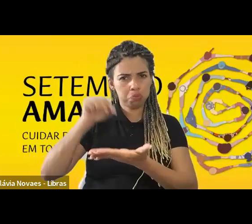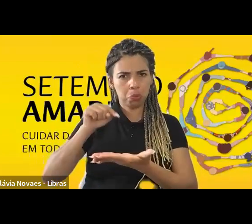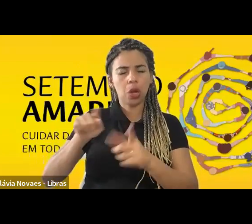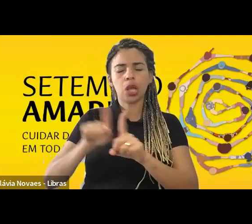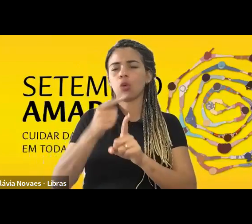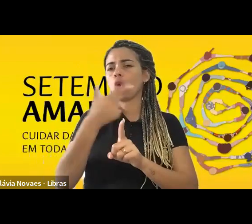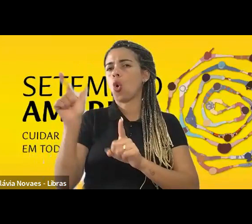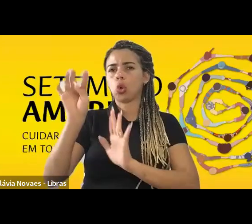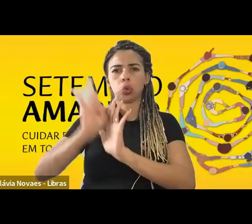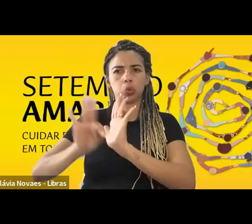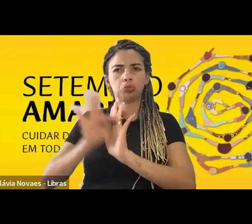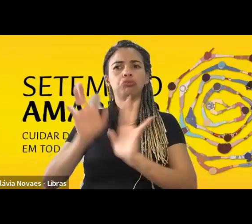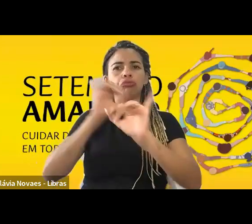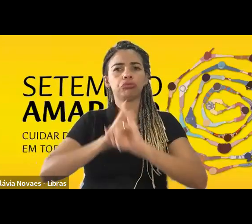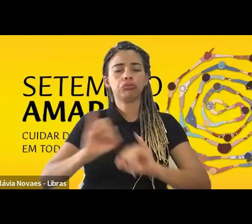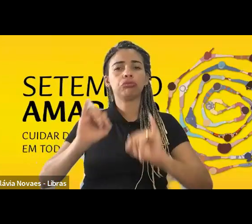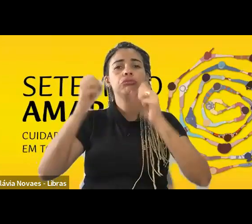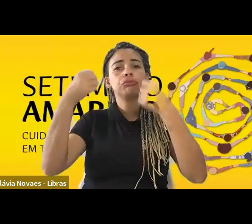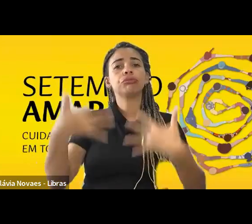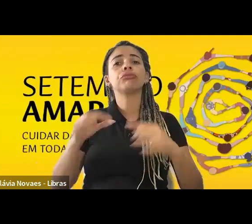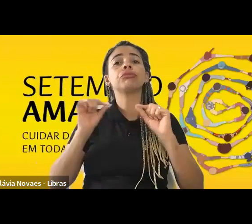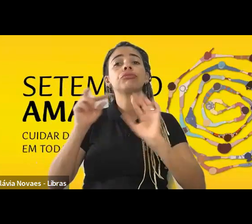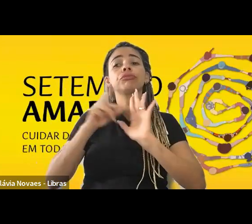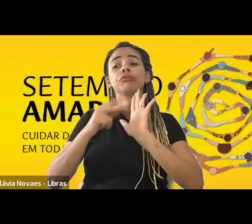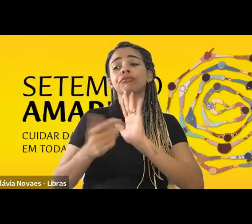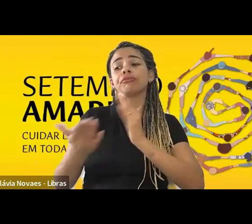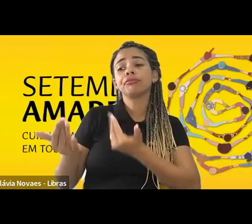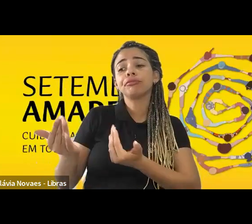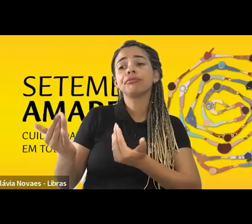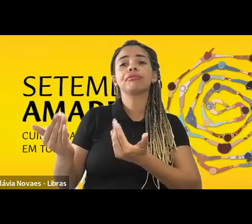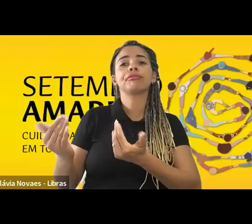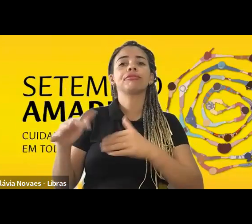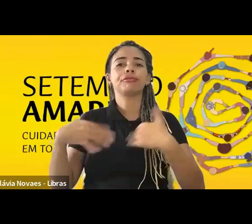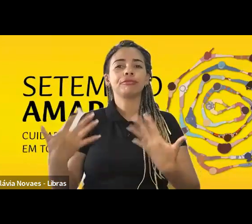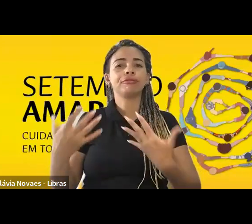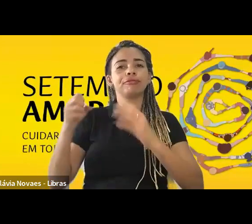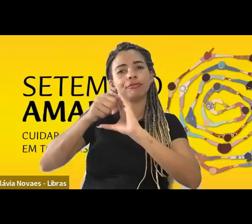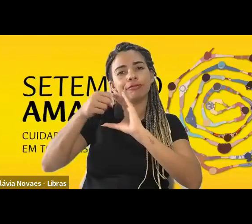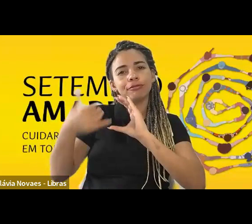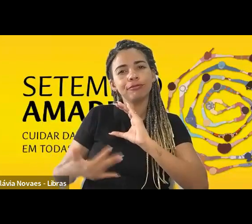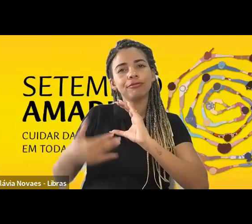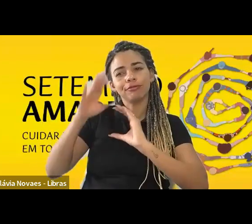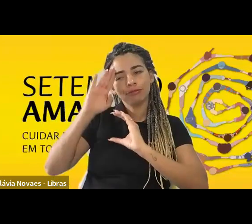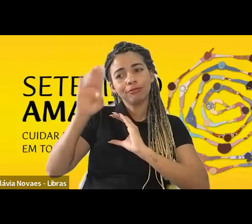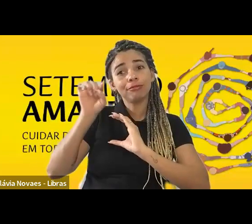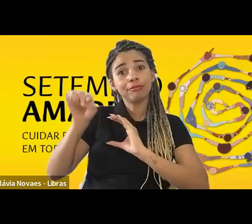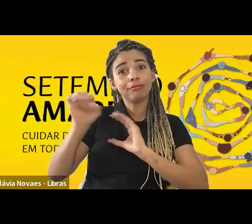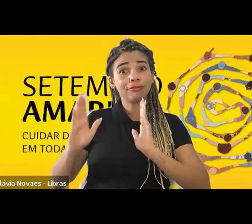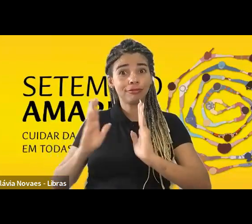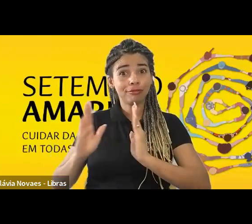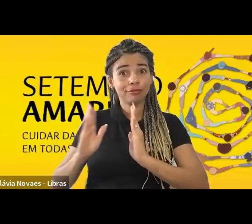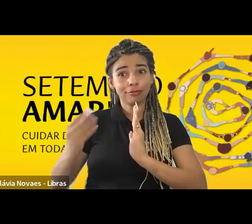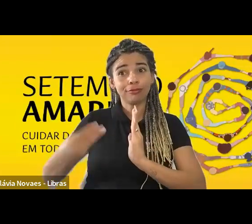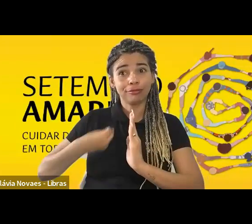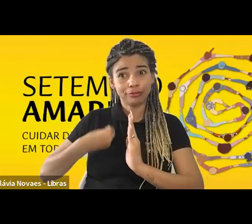assunto, e fala bastante sobre o que é adolescência, quais são as particularidades dessa fase da vida. o